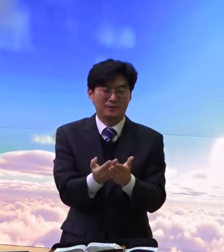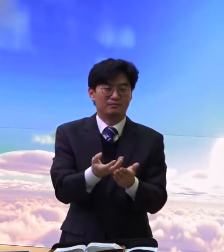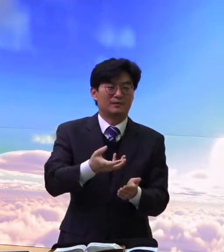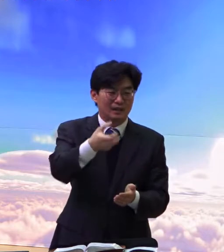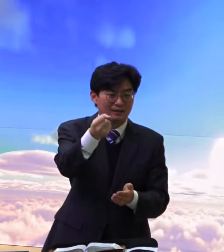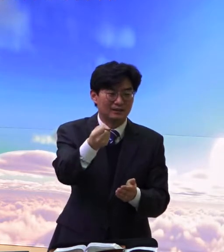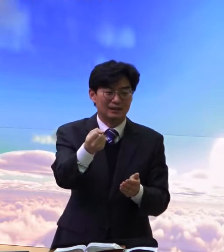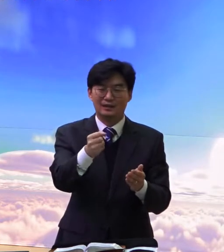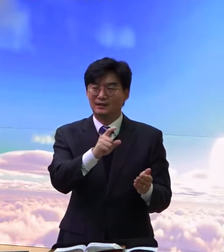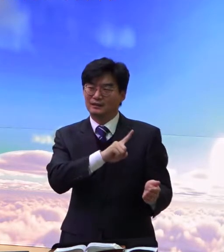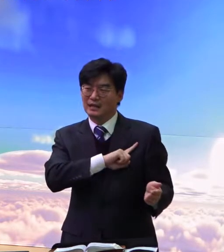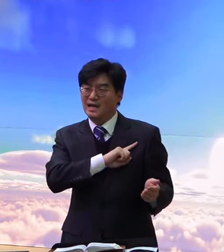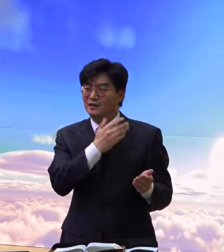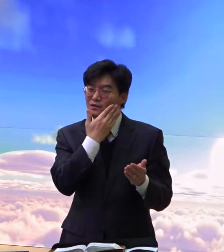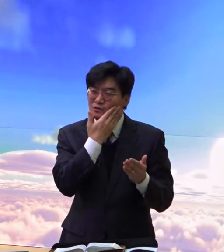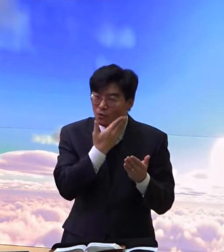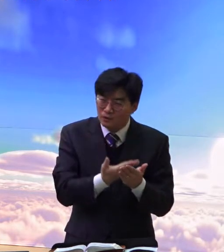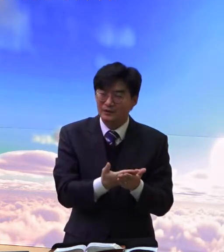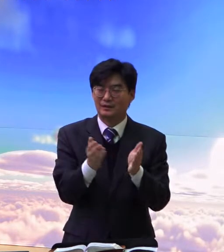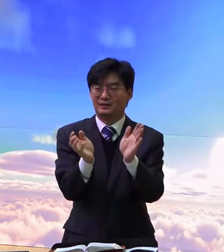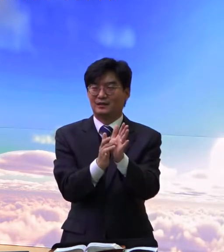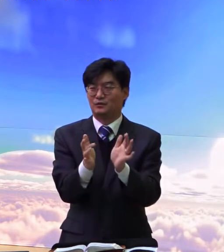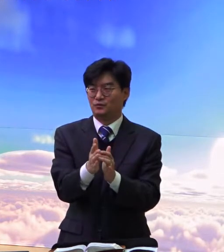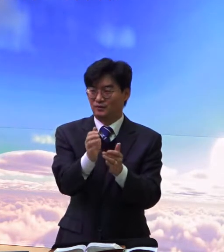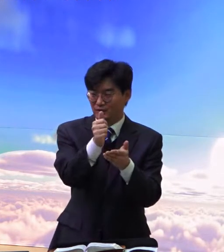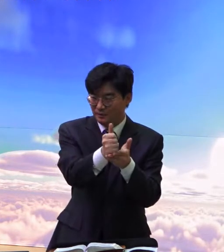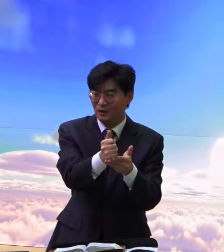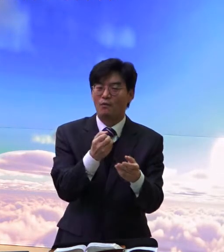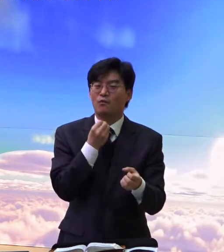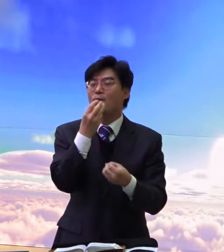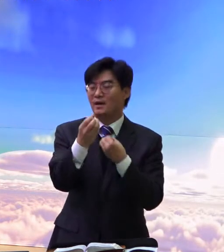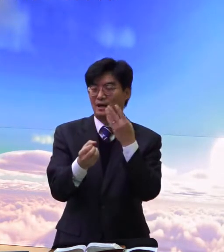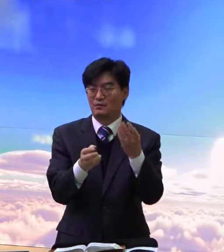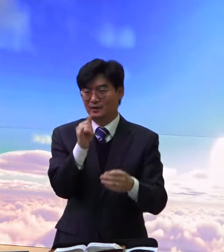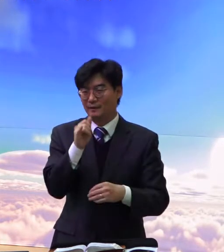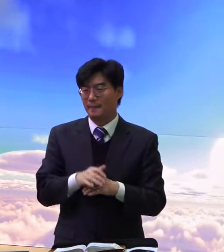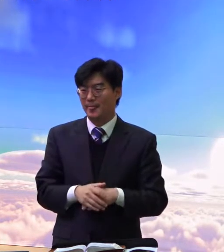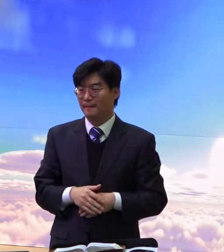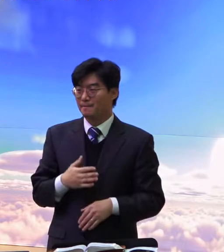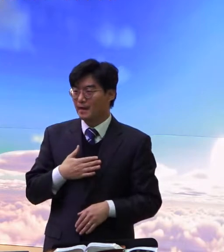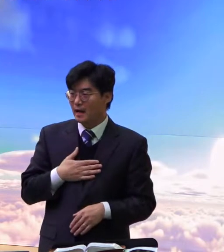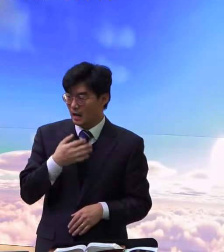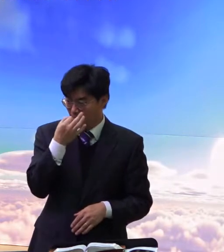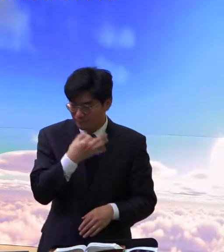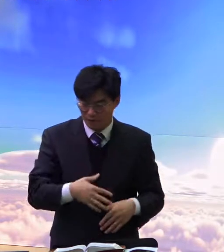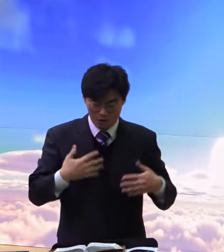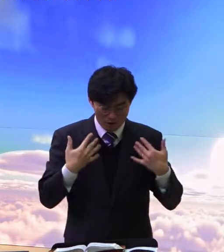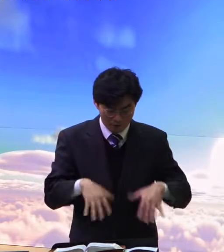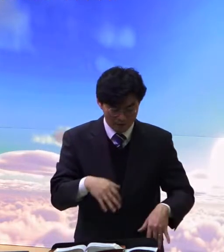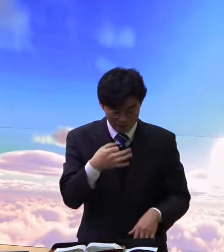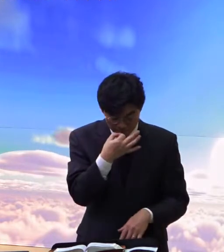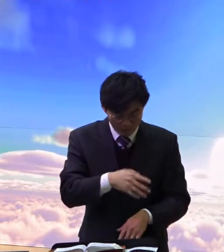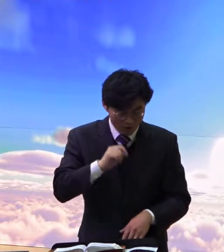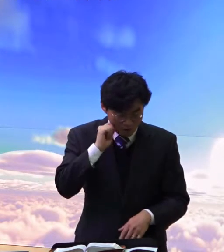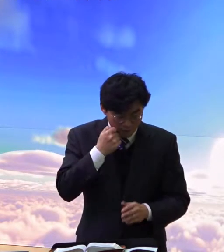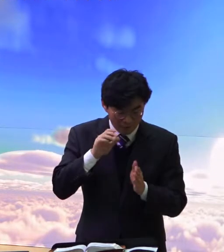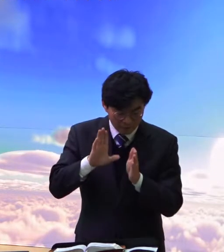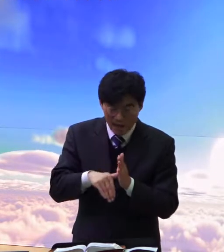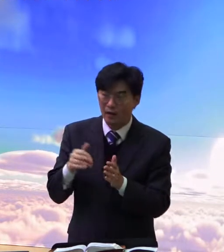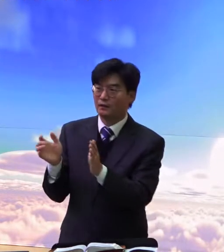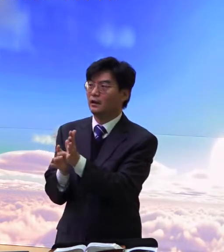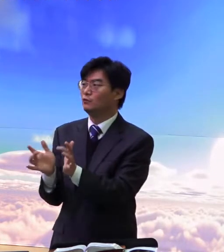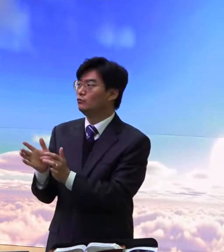소중하죠. 예수님만 있으면 내가 힘들고 어렵다가도 예수님 나와 함께 하시지, 예수님 나를 사랑하시지, 그